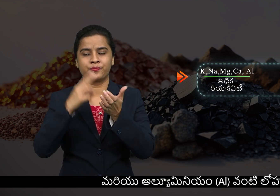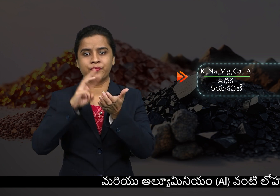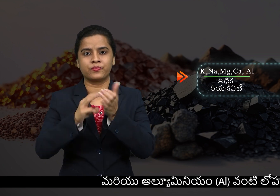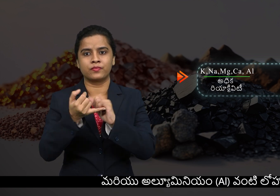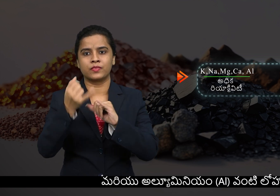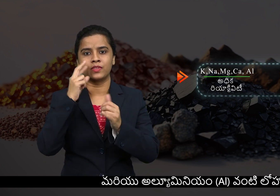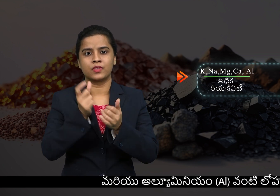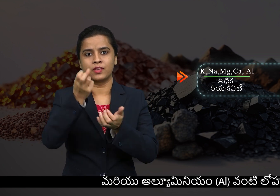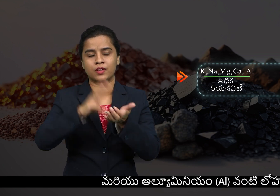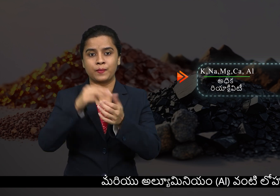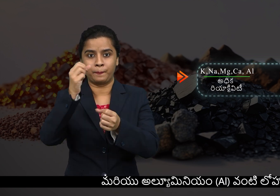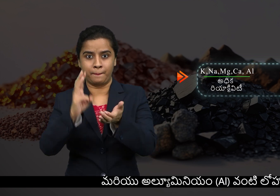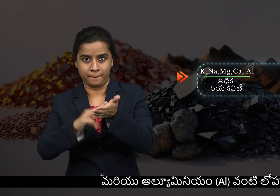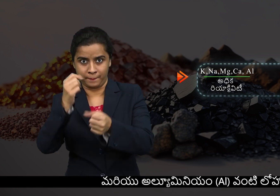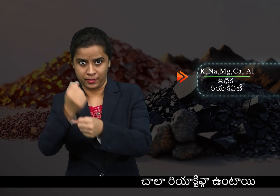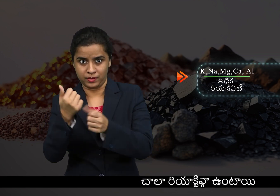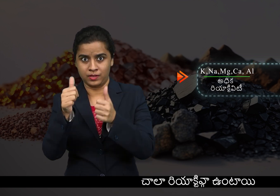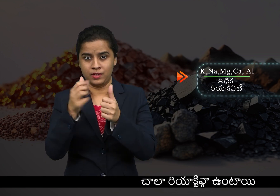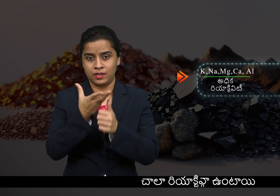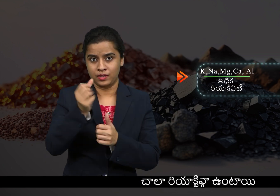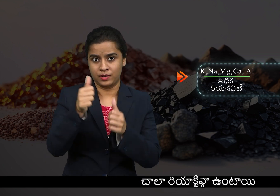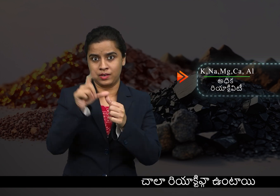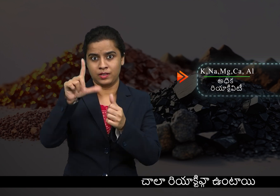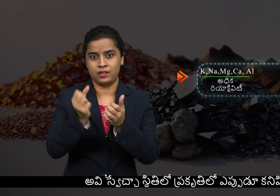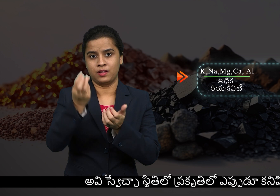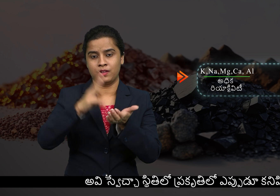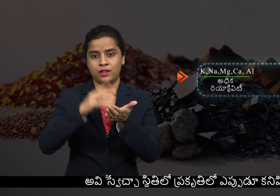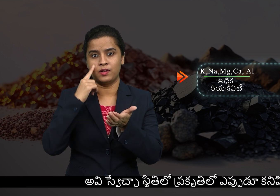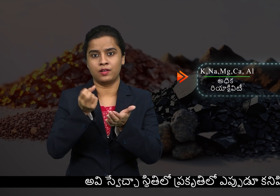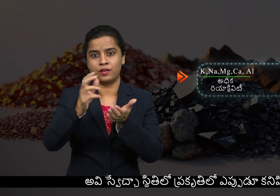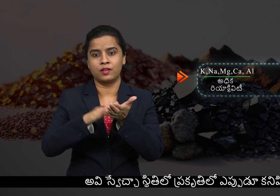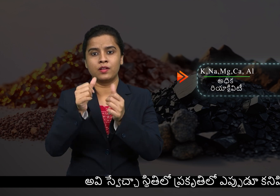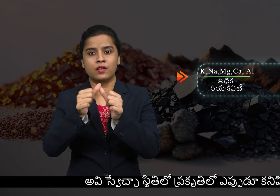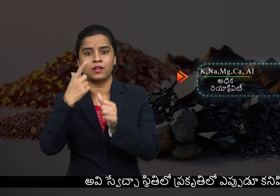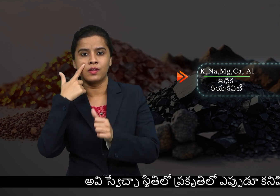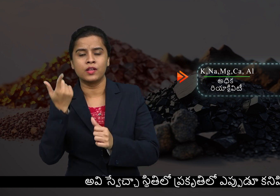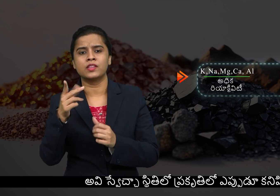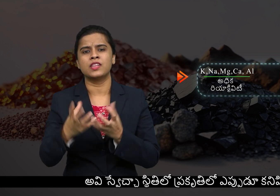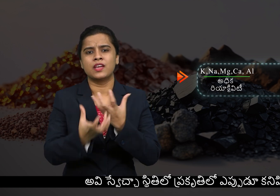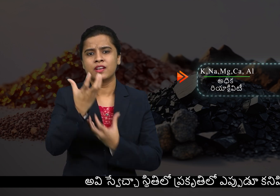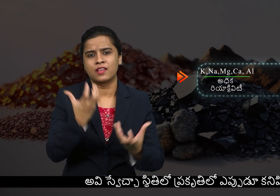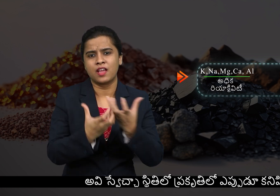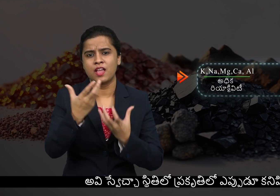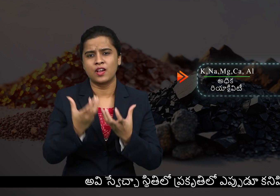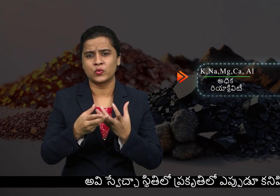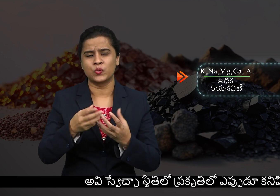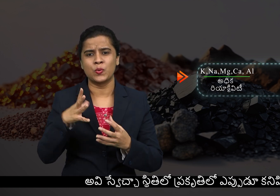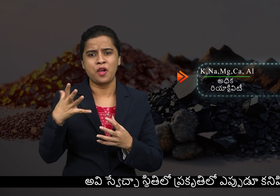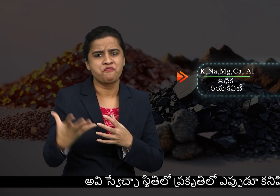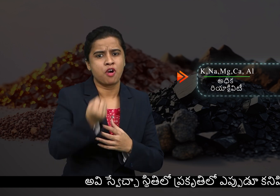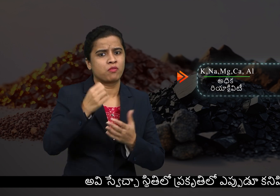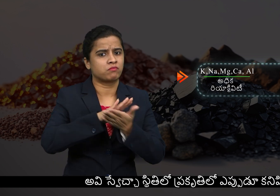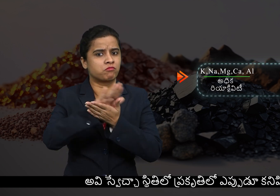అల్యూమినియం Al వంటి లోహాలు చాలా రియాక్టివ్గా ఉంటాయి. అవి స్వేచ్ఛా స్థితిలో ప్రకృతిలో ఎప్పుడూ